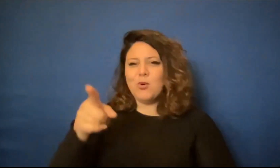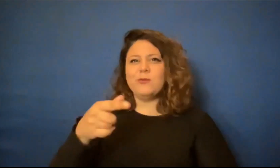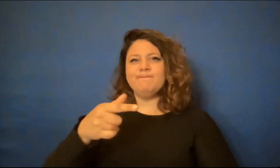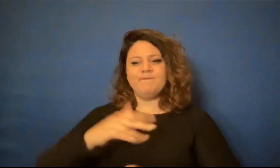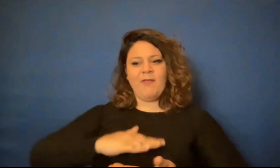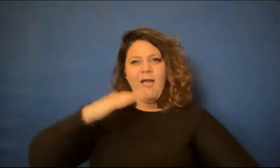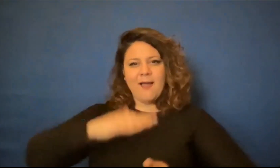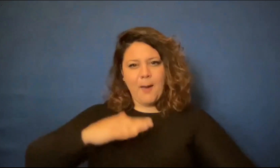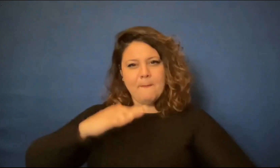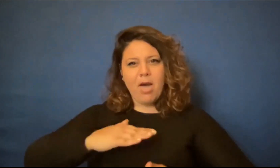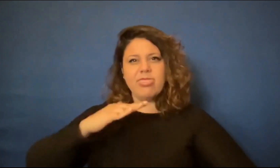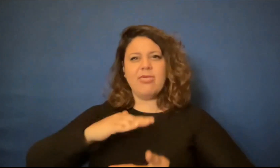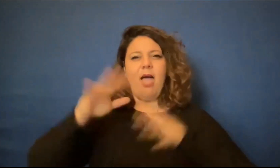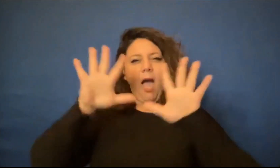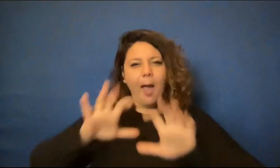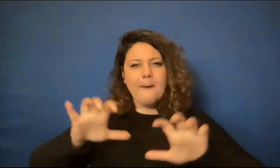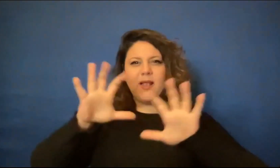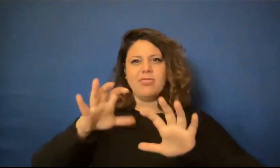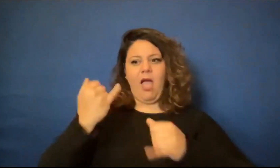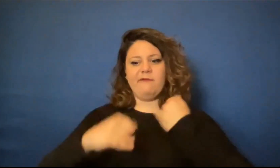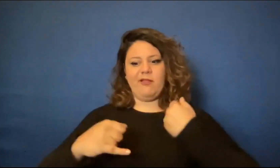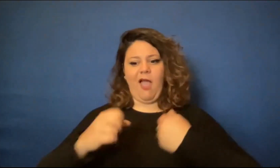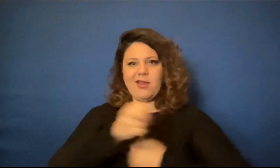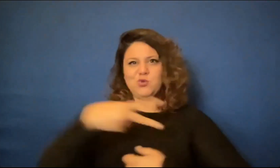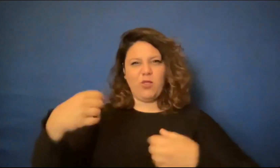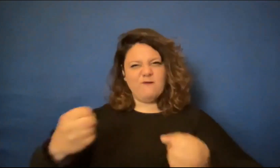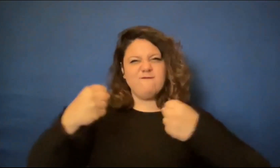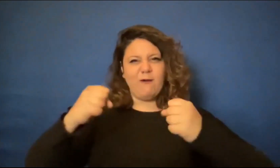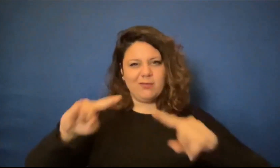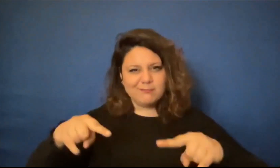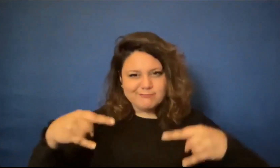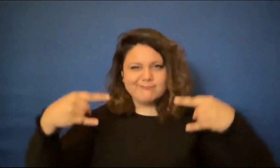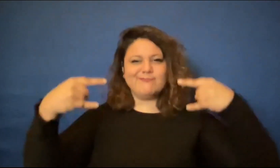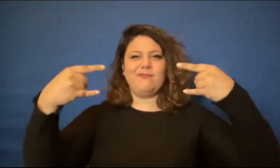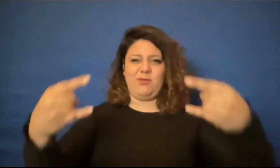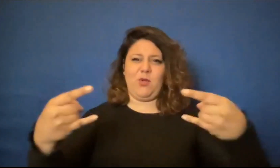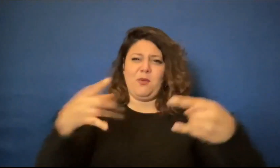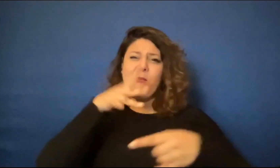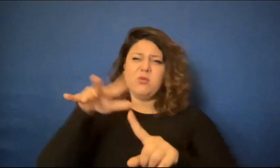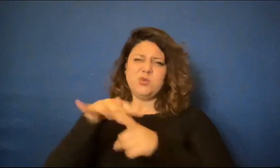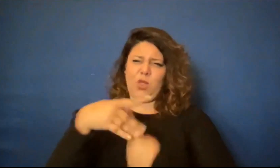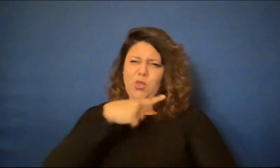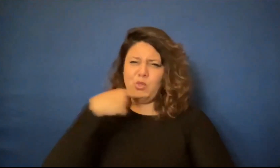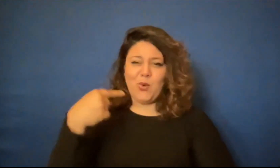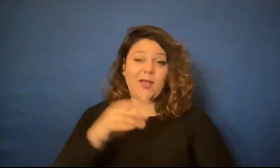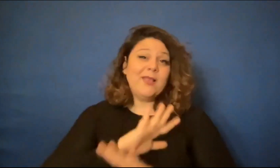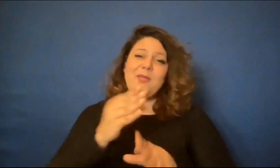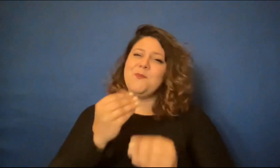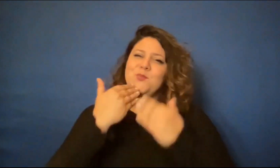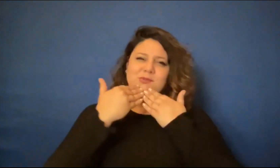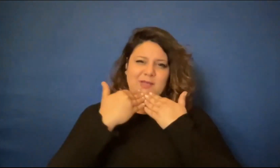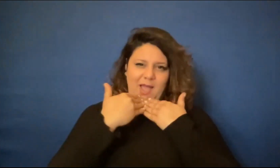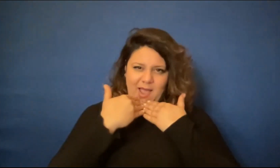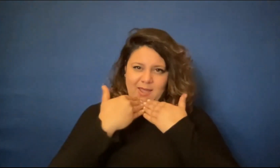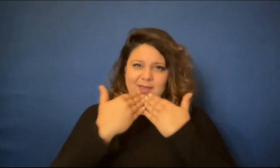capacidad de aprender y salir más fortalecida después de esta situación tan dolorosa. Y nada más, muchas gracias